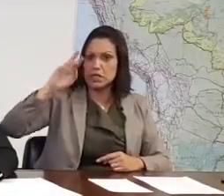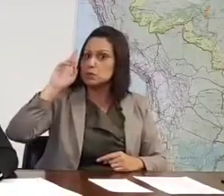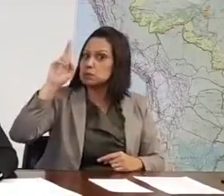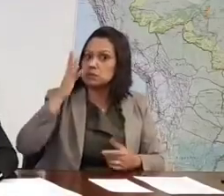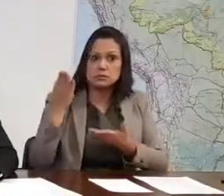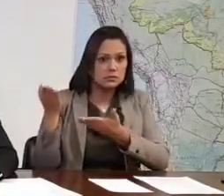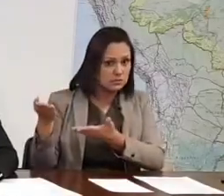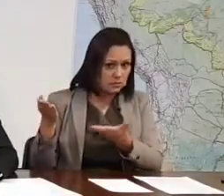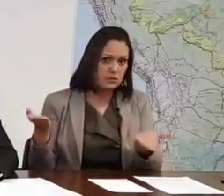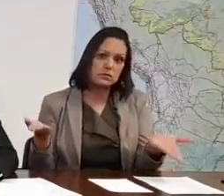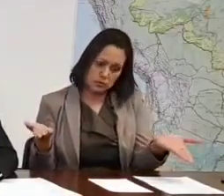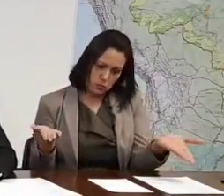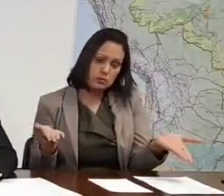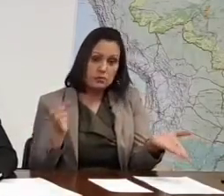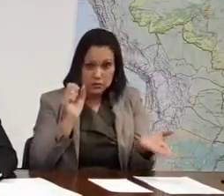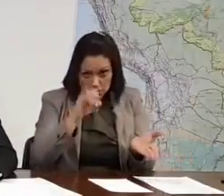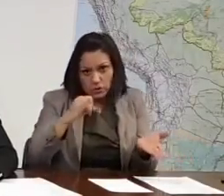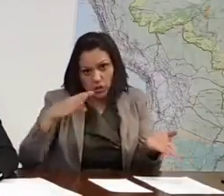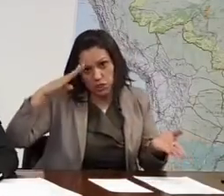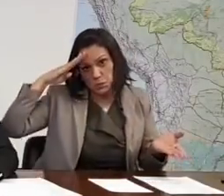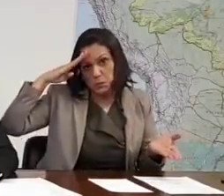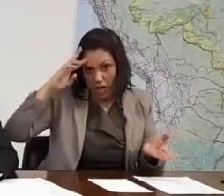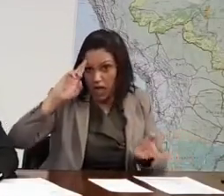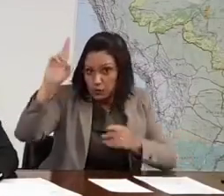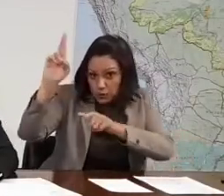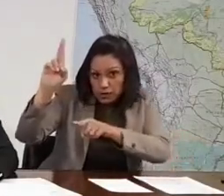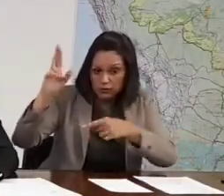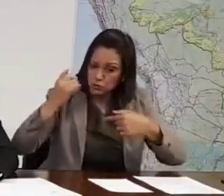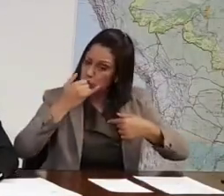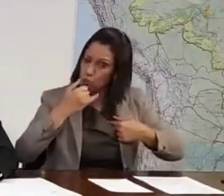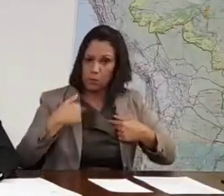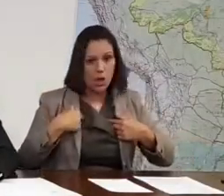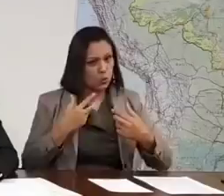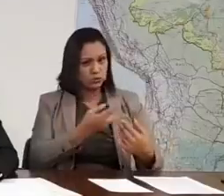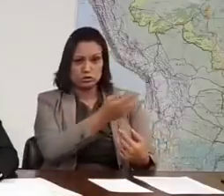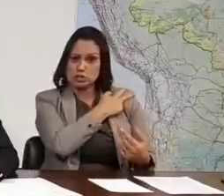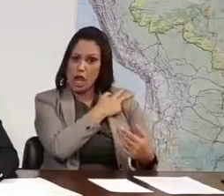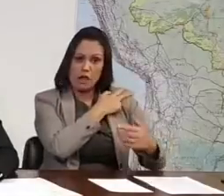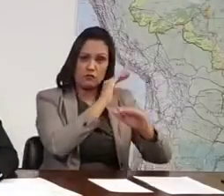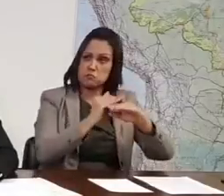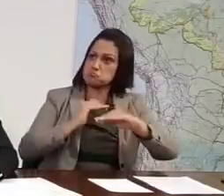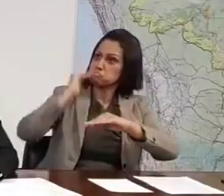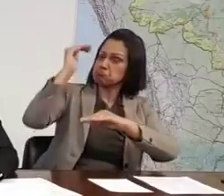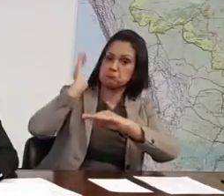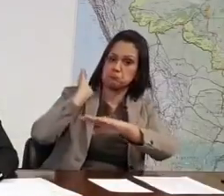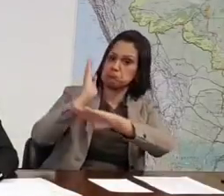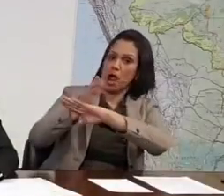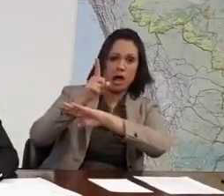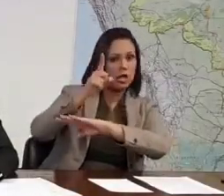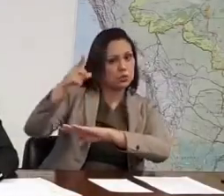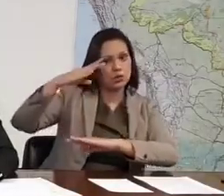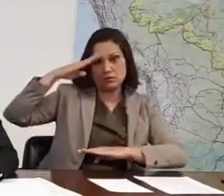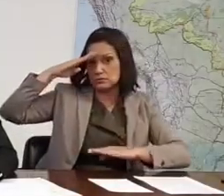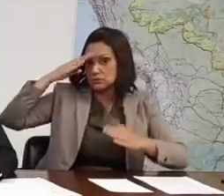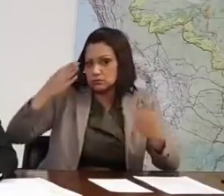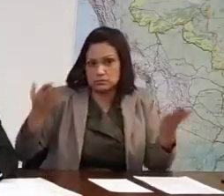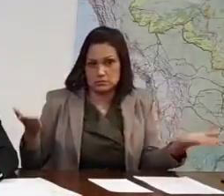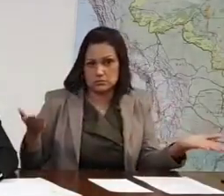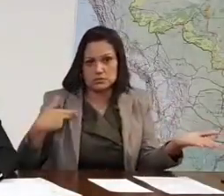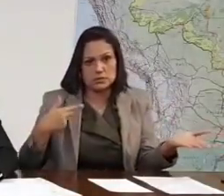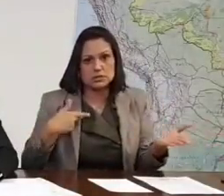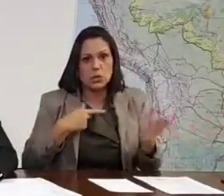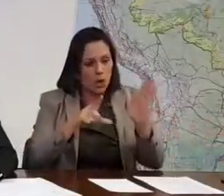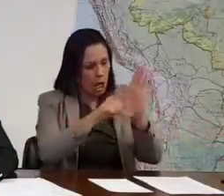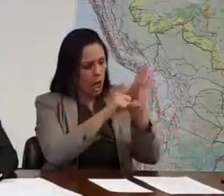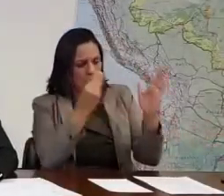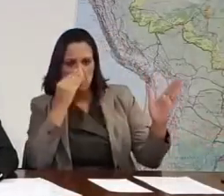é responsável, com todo respeito, né? Eu sou o chefe do Supremo das Forças Armadas, a gente vai conversar e colocar aquilo sem ferir